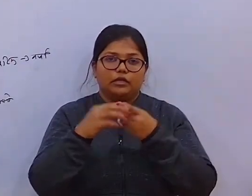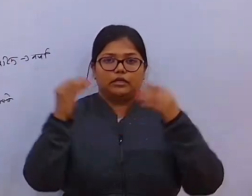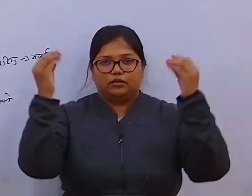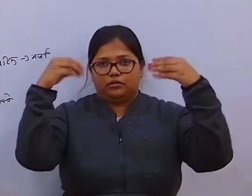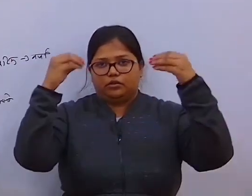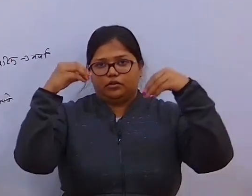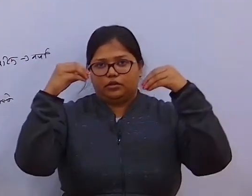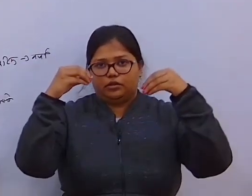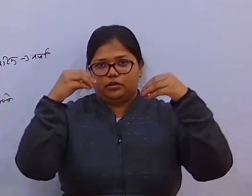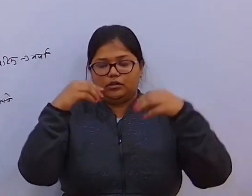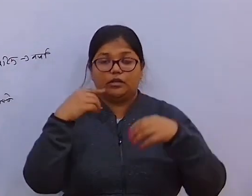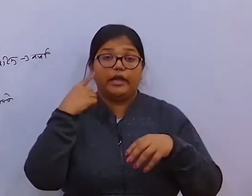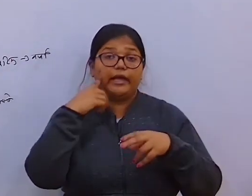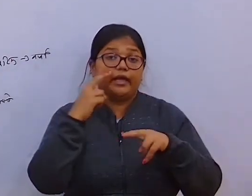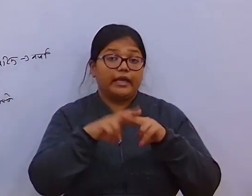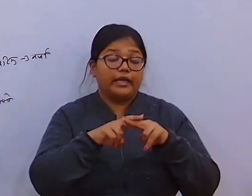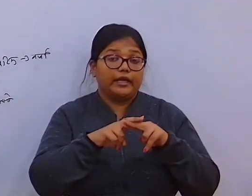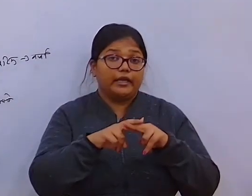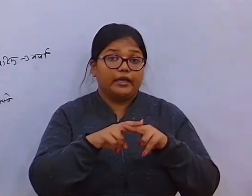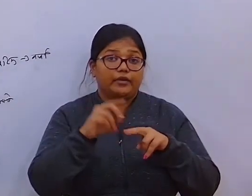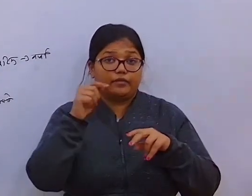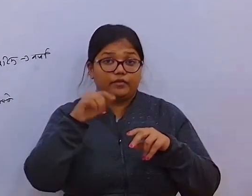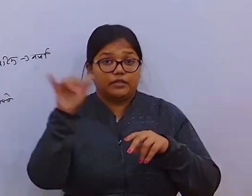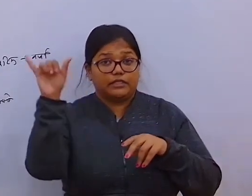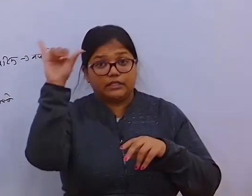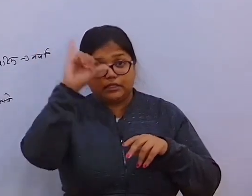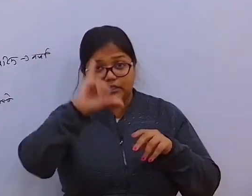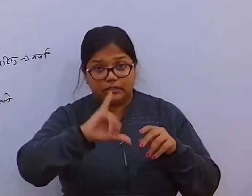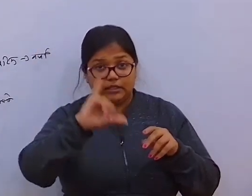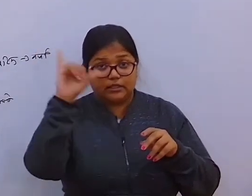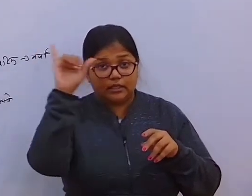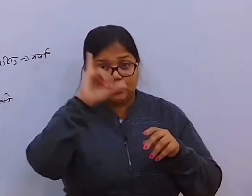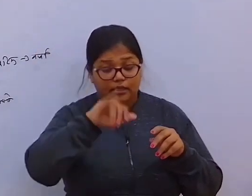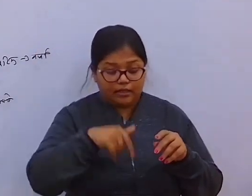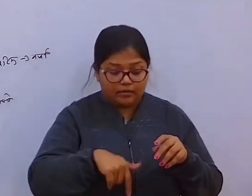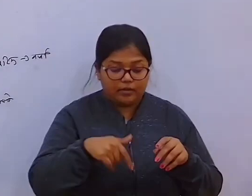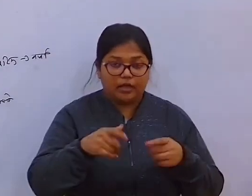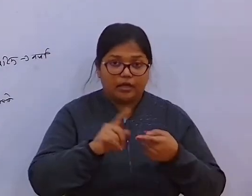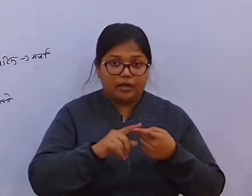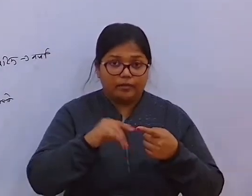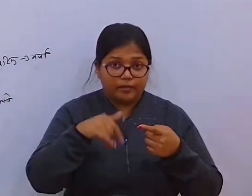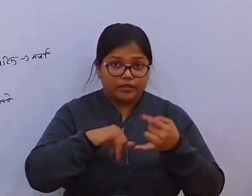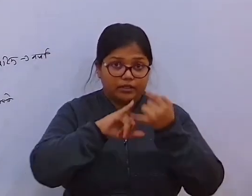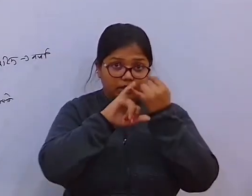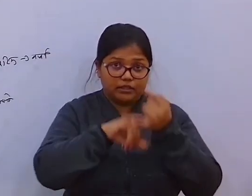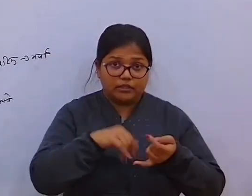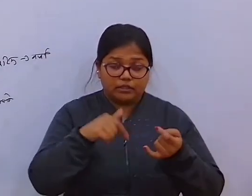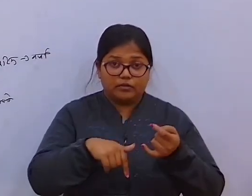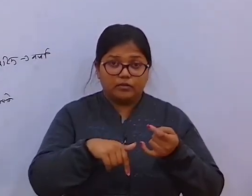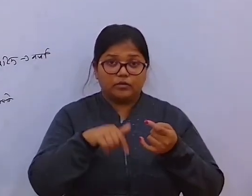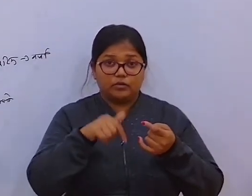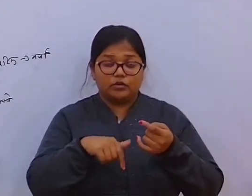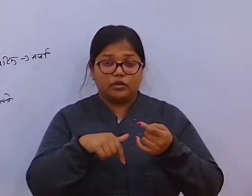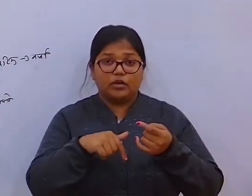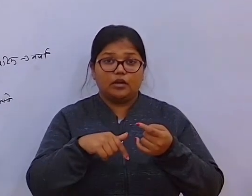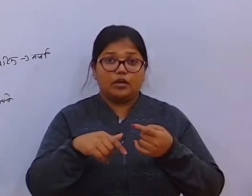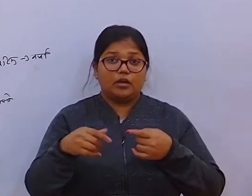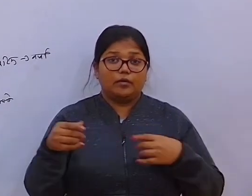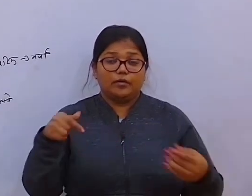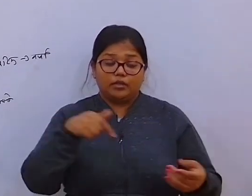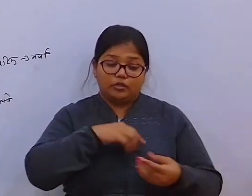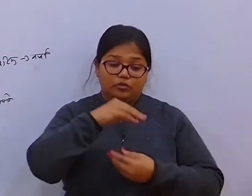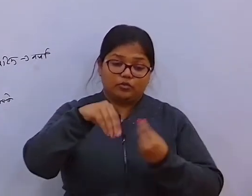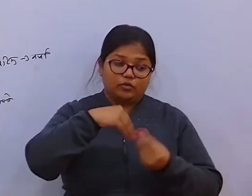वो दक्षिणी गोलार्ध में आती है तो वहां पर आर्द्रता रहती है तो वो शीत ऋतु का कारण बनती